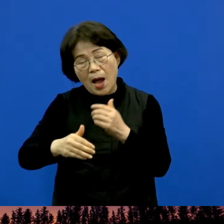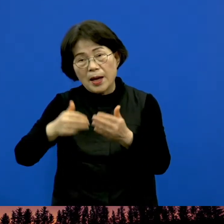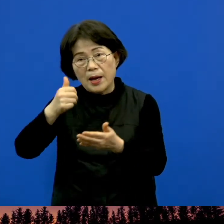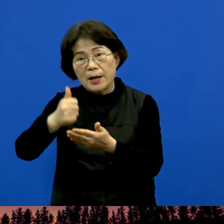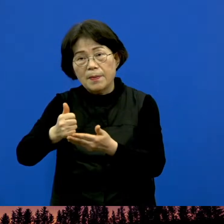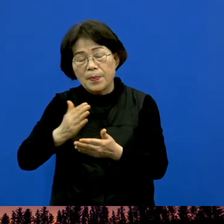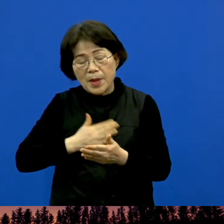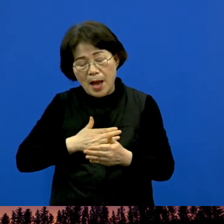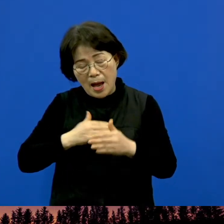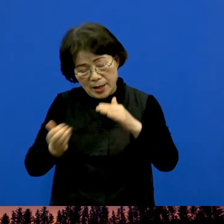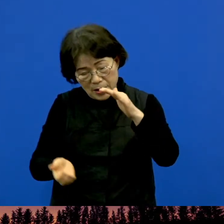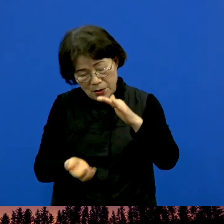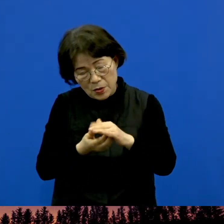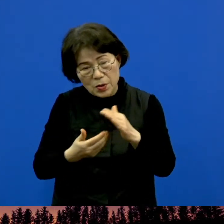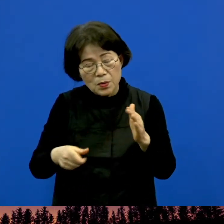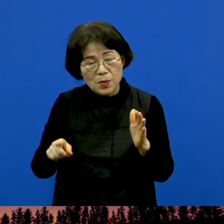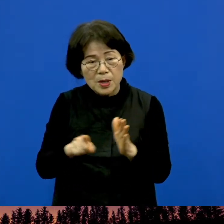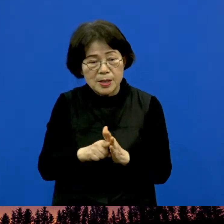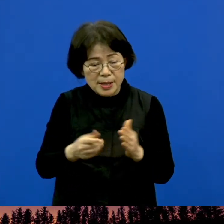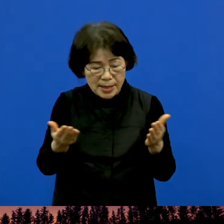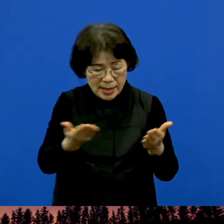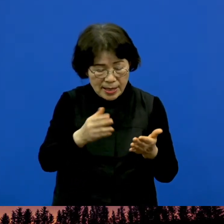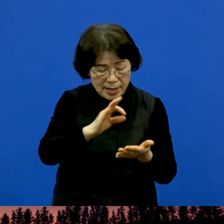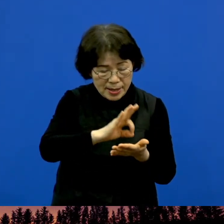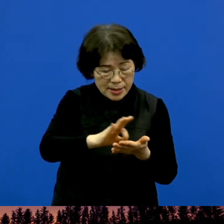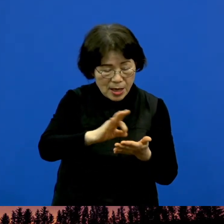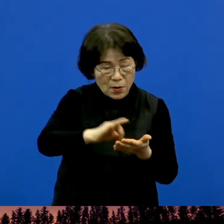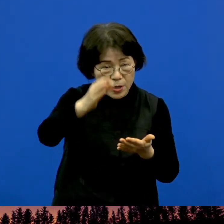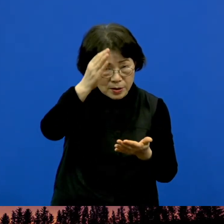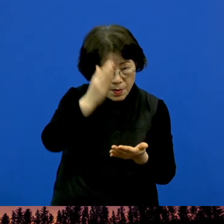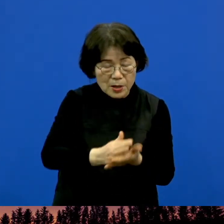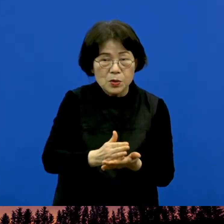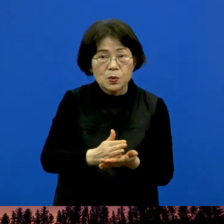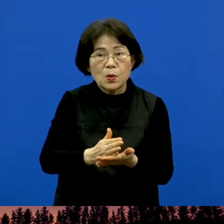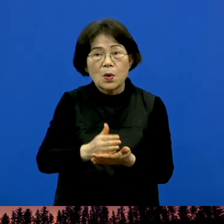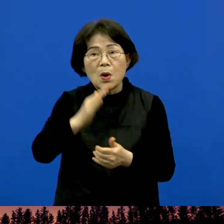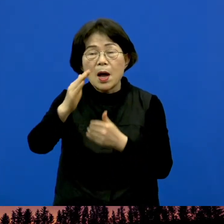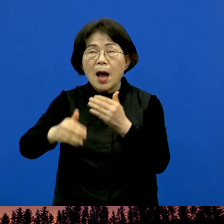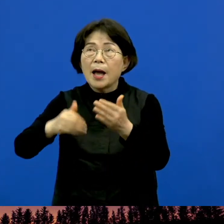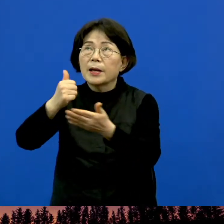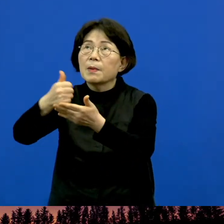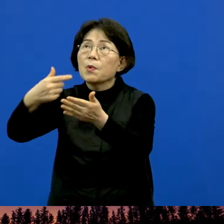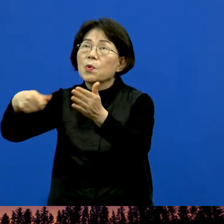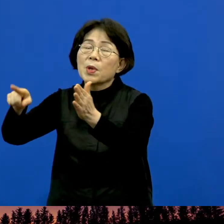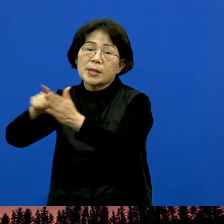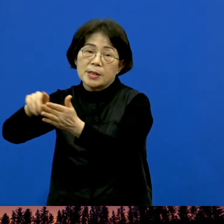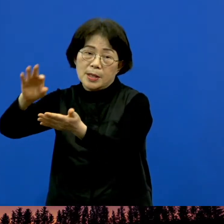자기 성취를 위한 도구로 그 직업을 쓰는 게 아니고 재능을 쓰는 게 아니고 하나님을 위하여서.